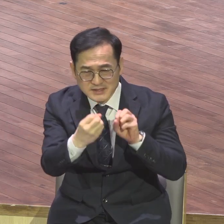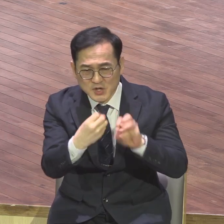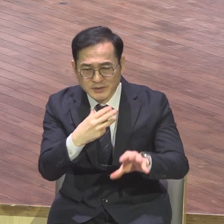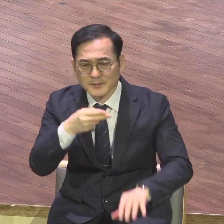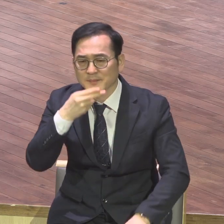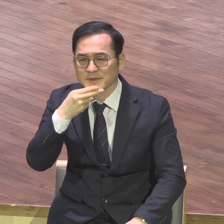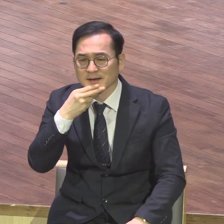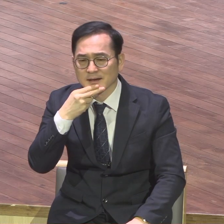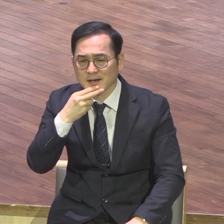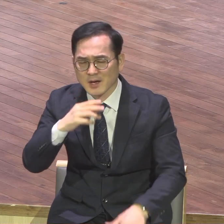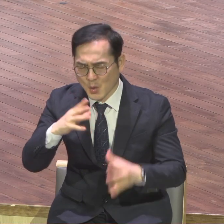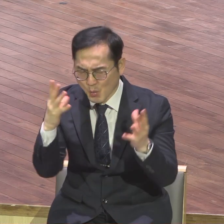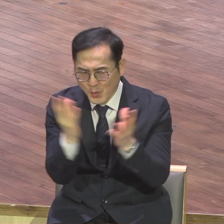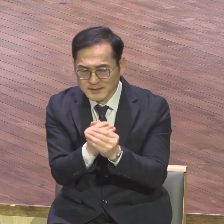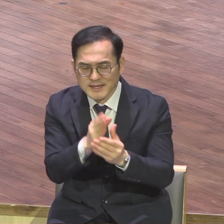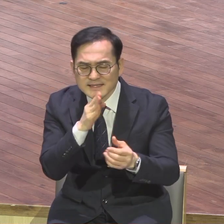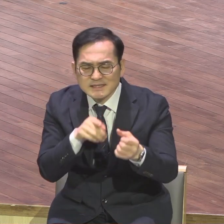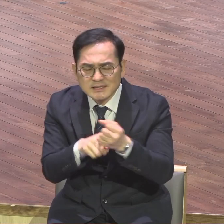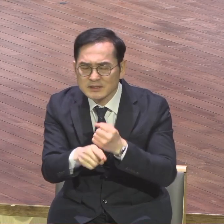절대적인 것은 없다.